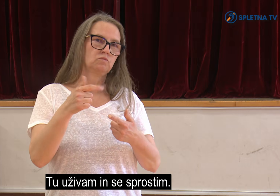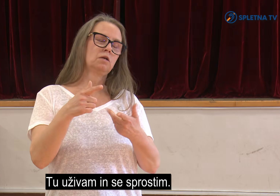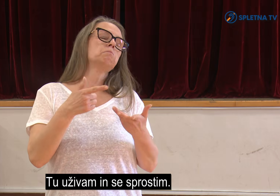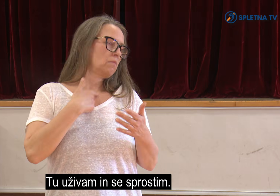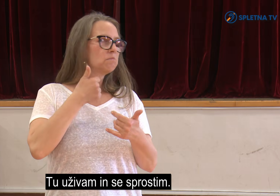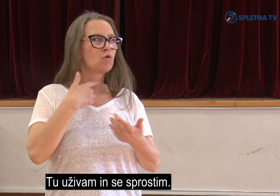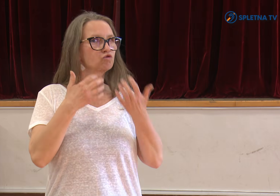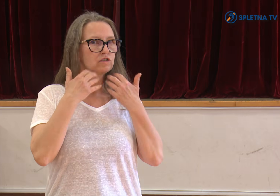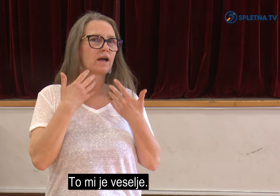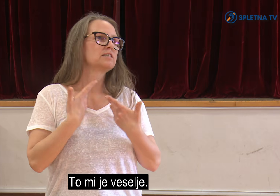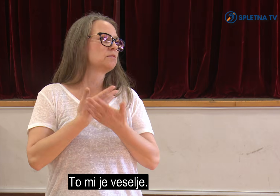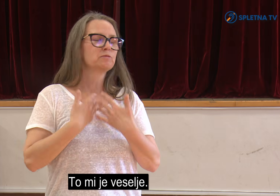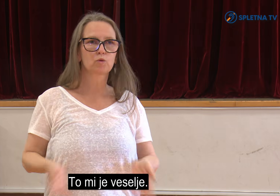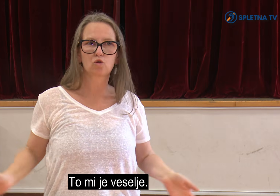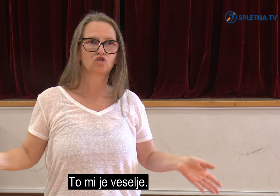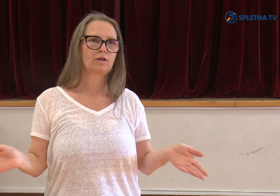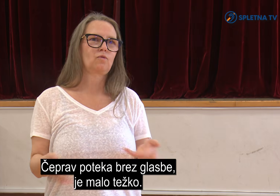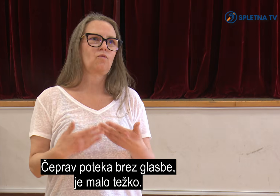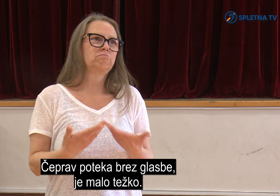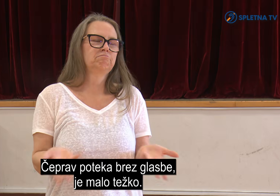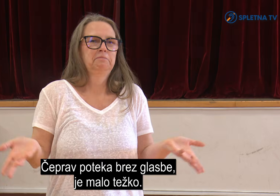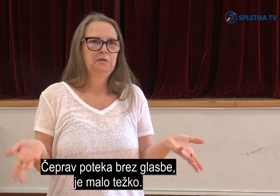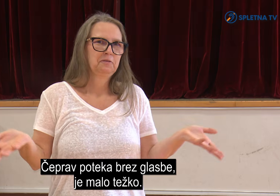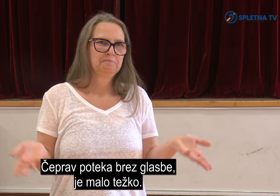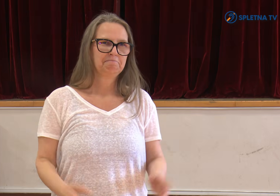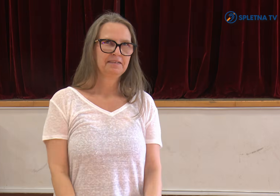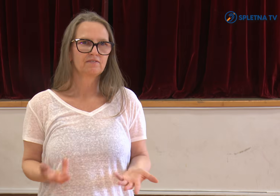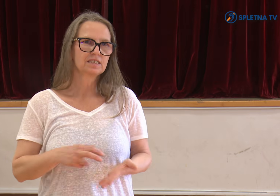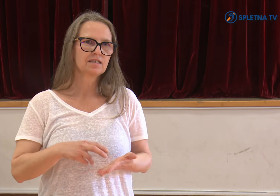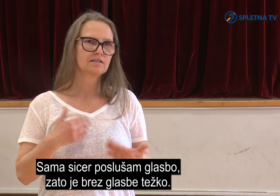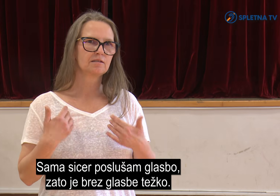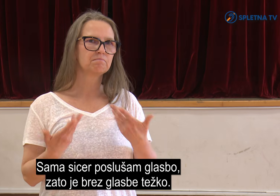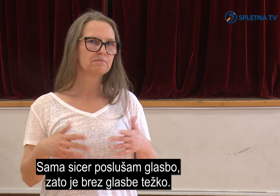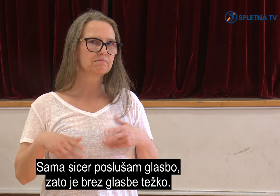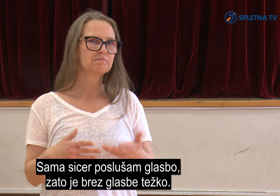To mi je v veselje. Čeprav poteka brez glasbe, je malo težko.